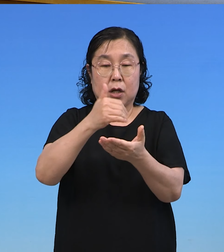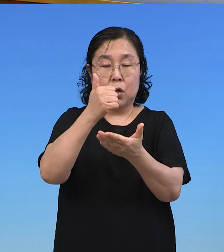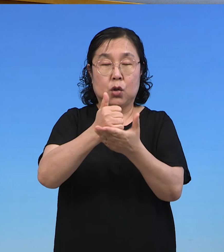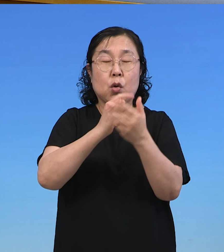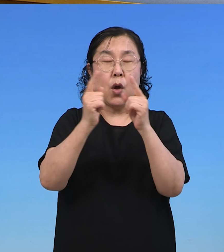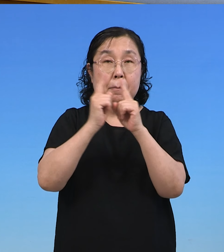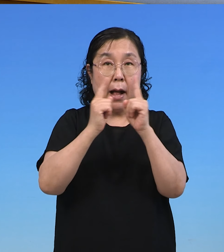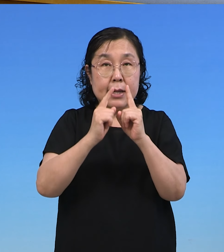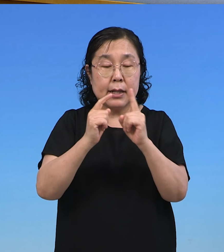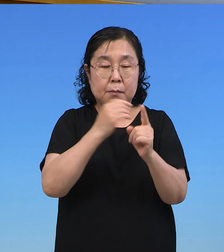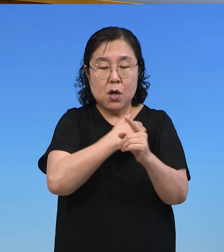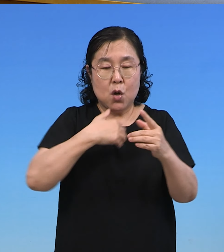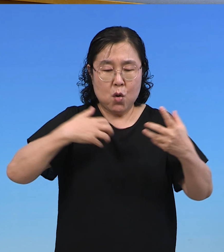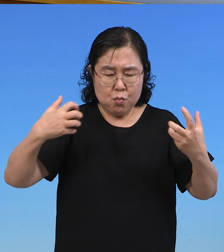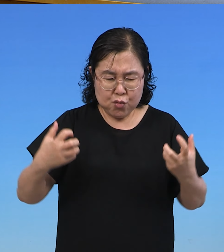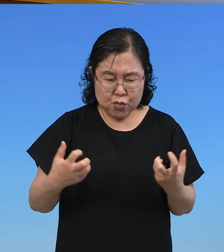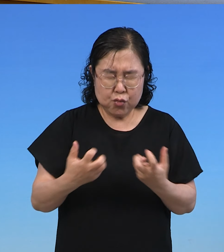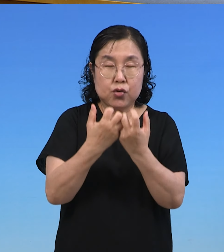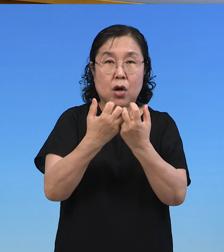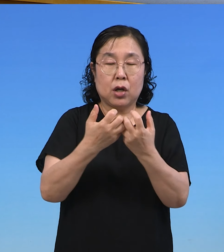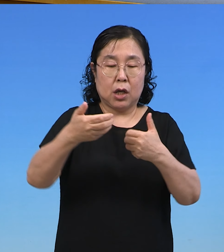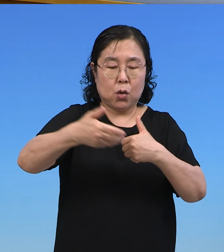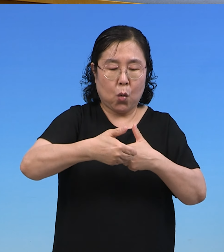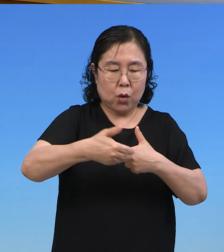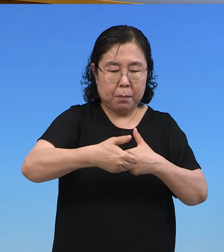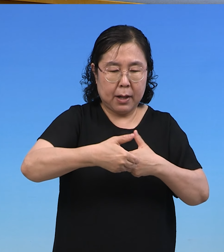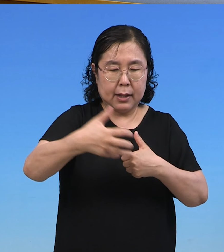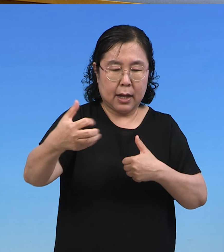말씀을 풍성히 공급받기예요.